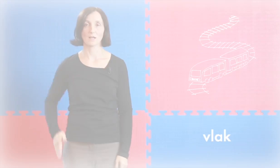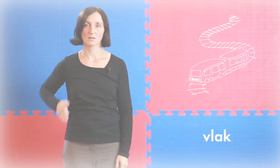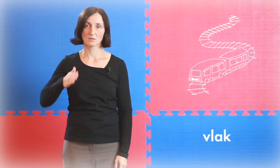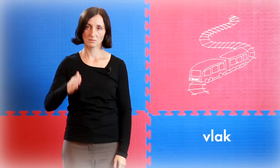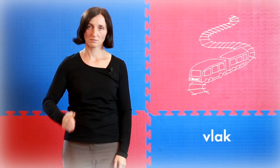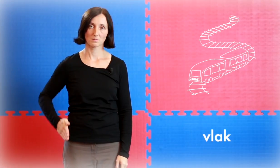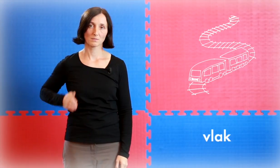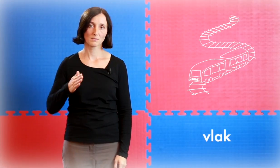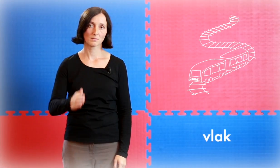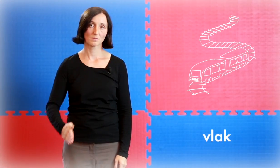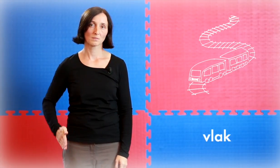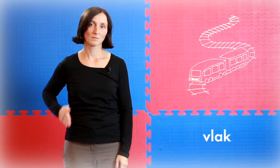Vlak.